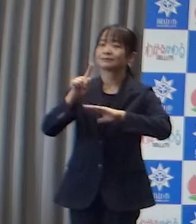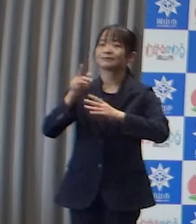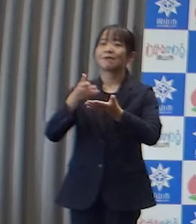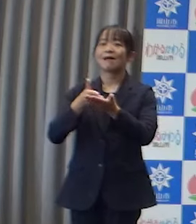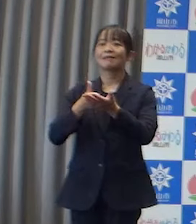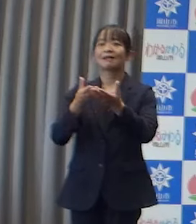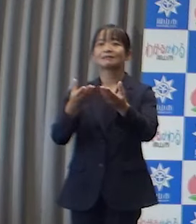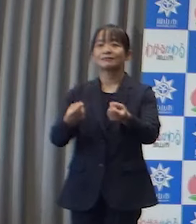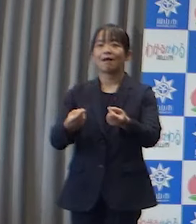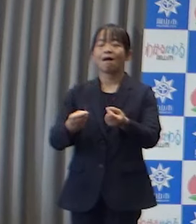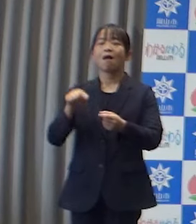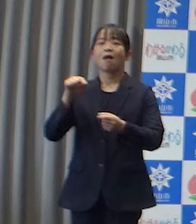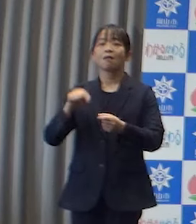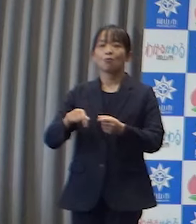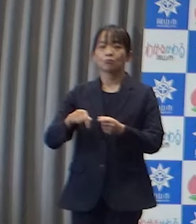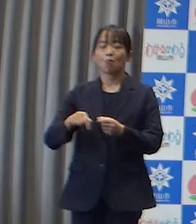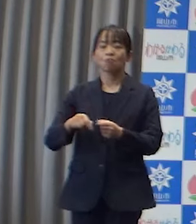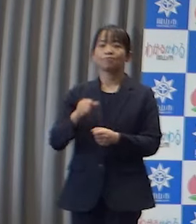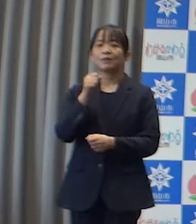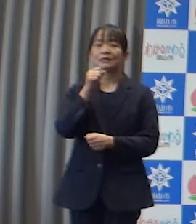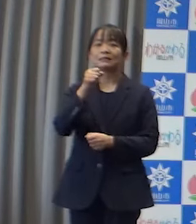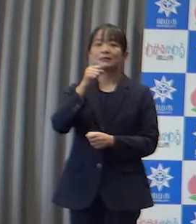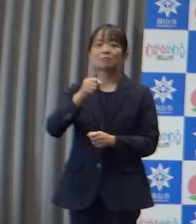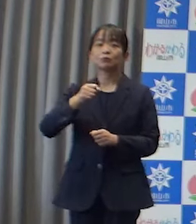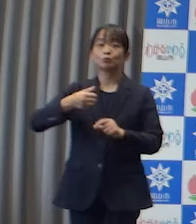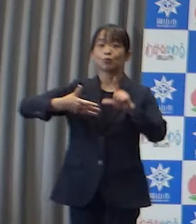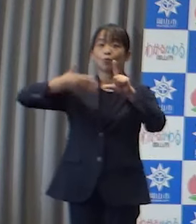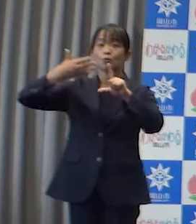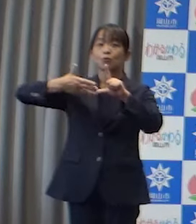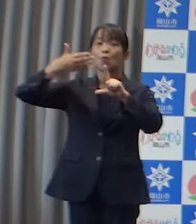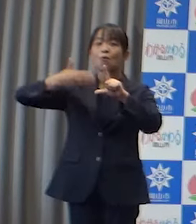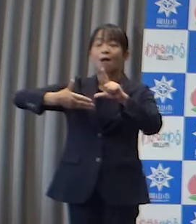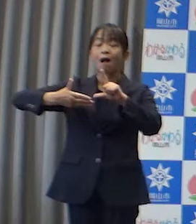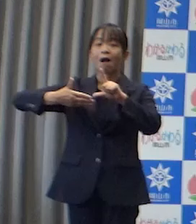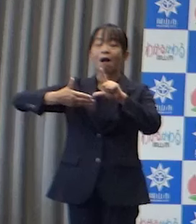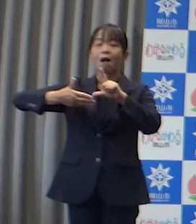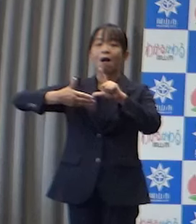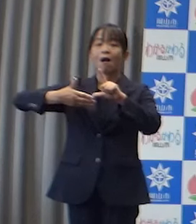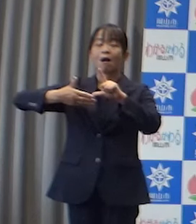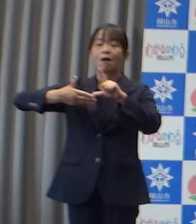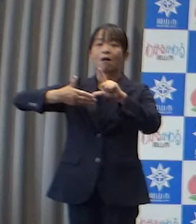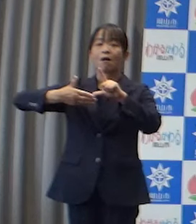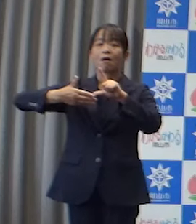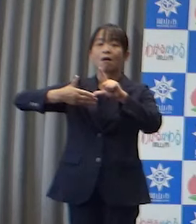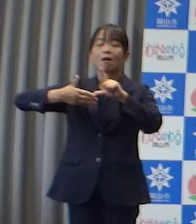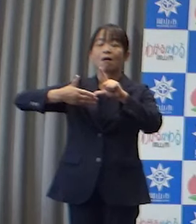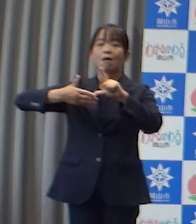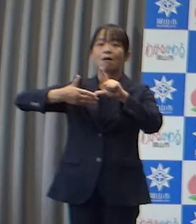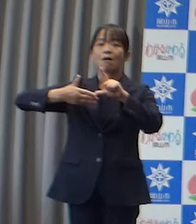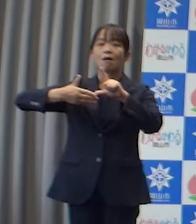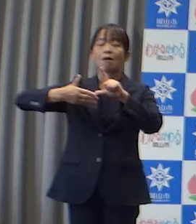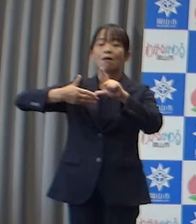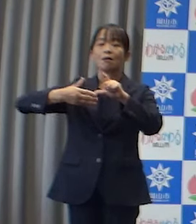OECD からアップされると話を聞いておりますけれども、